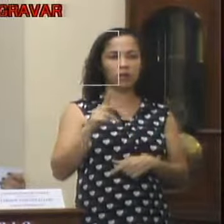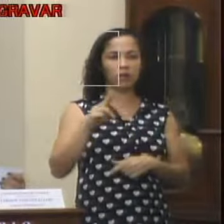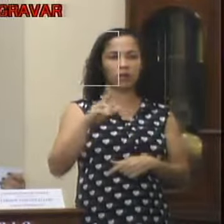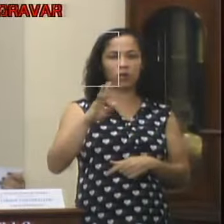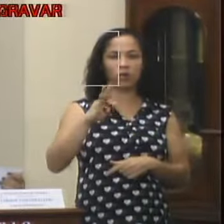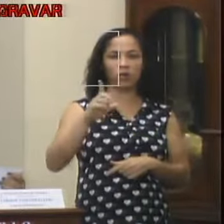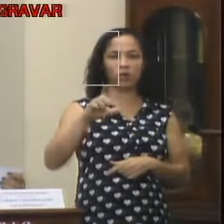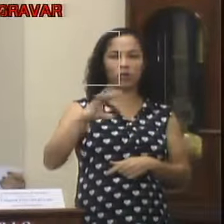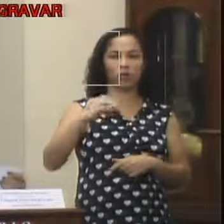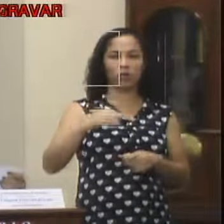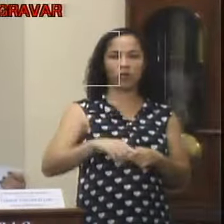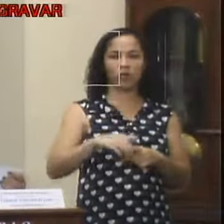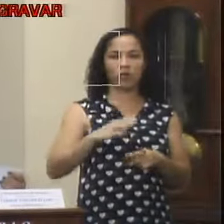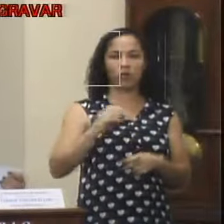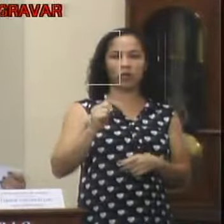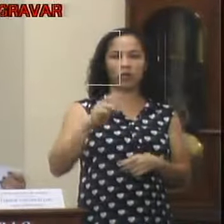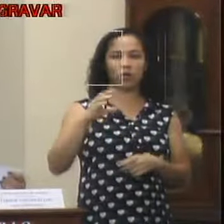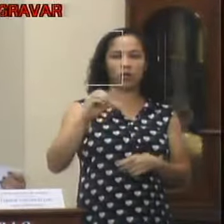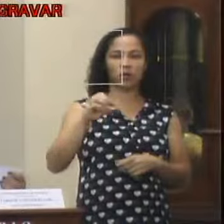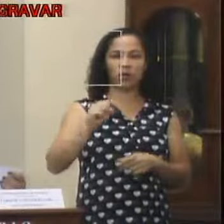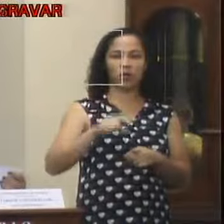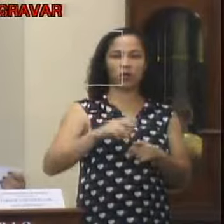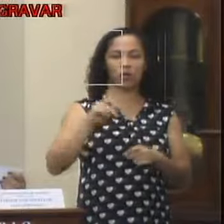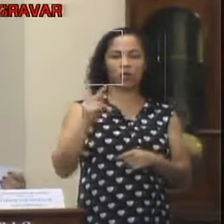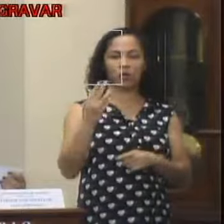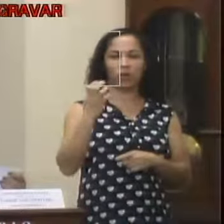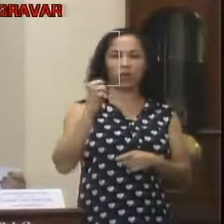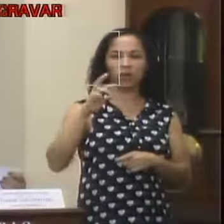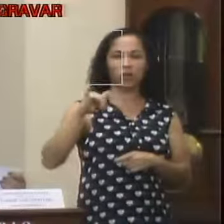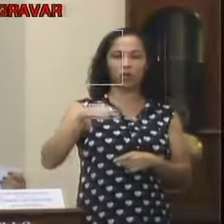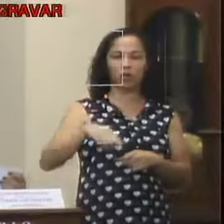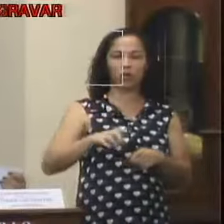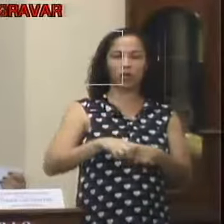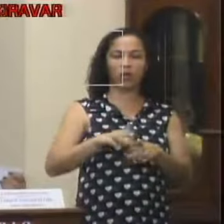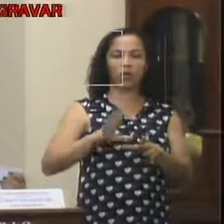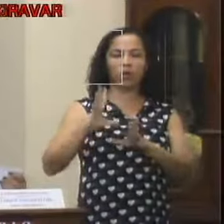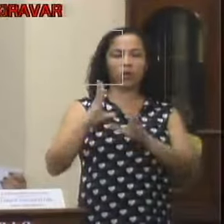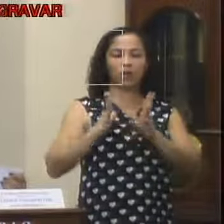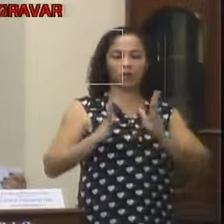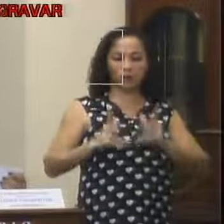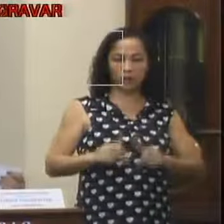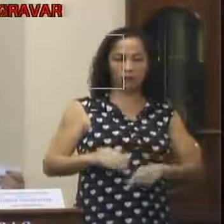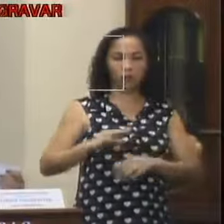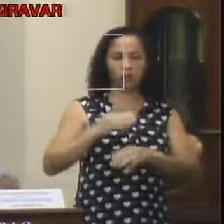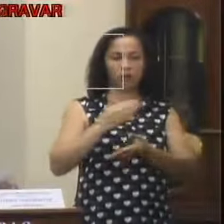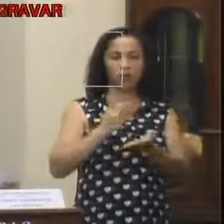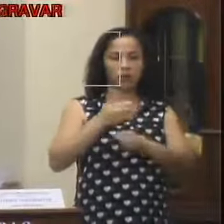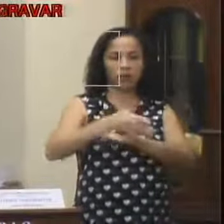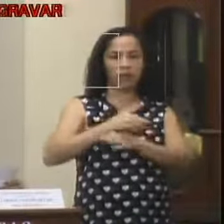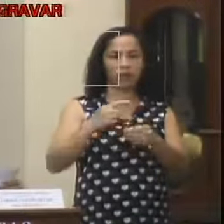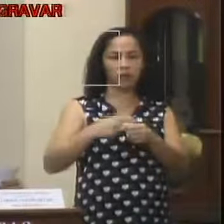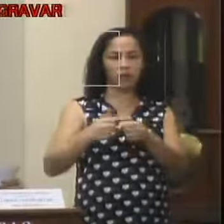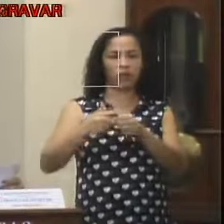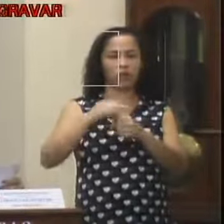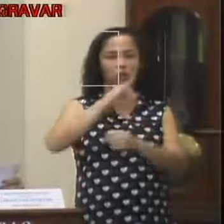Henrique Barros Machado, solicitando a limpeza e capina na entrada do bairro João Dias, que está com o calçamento todo coberto de